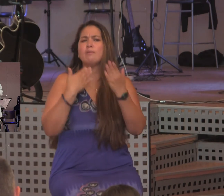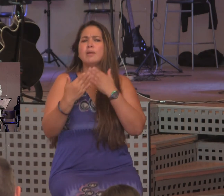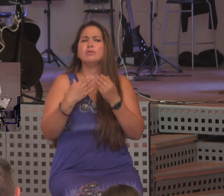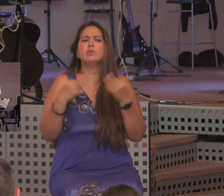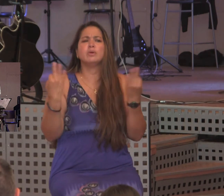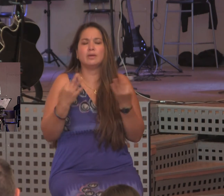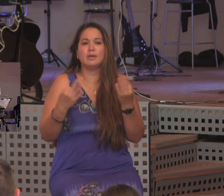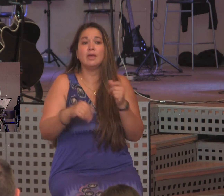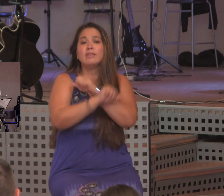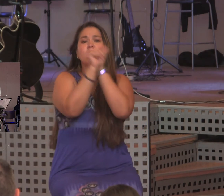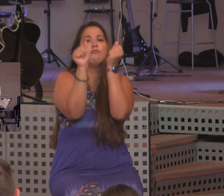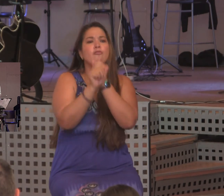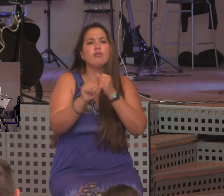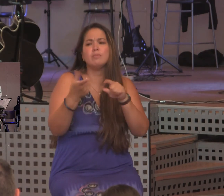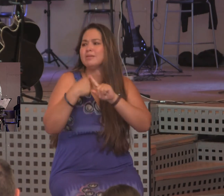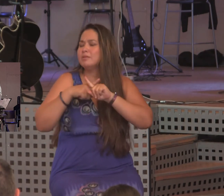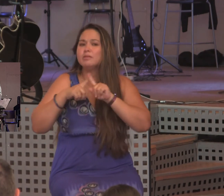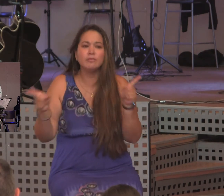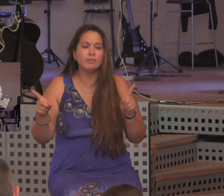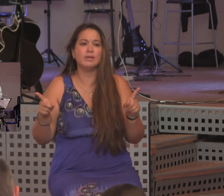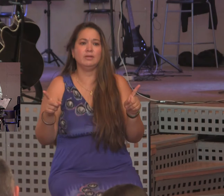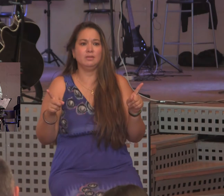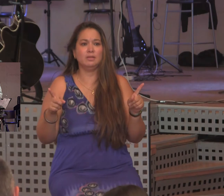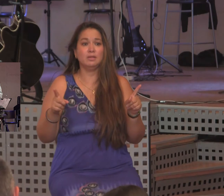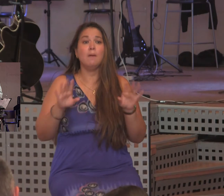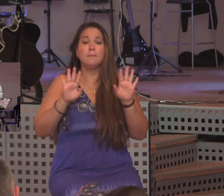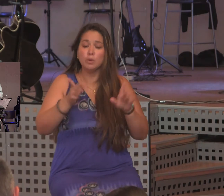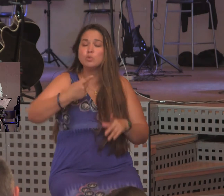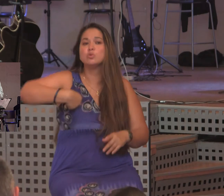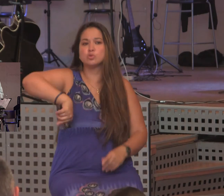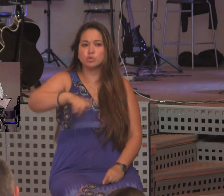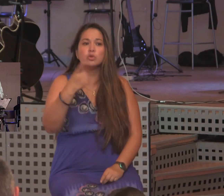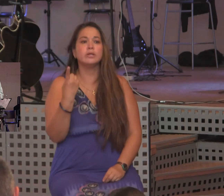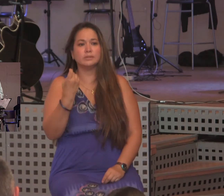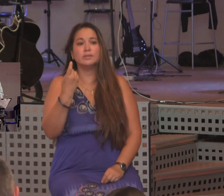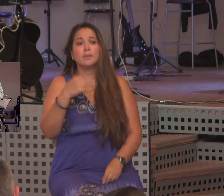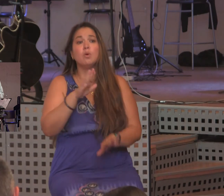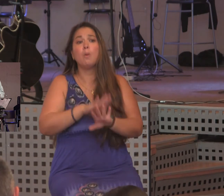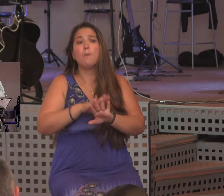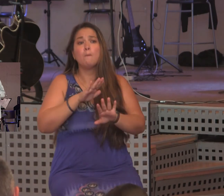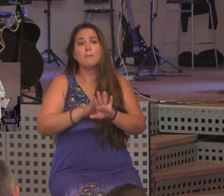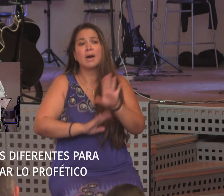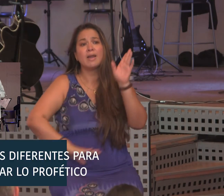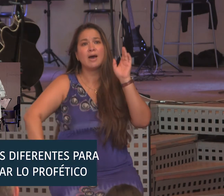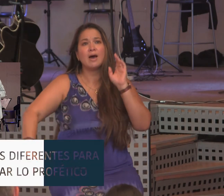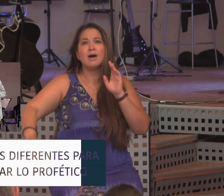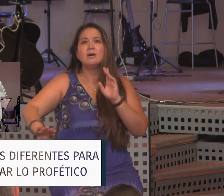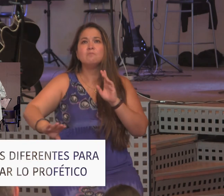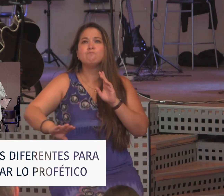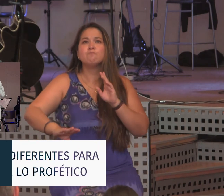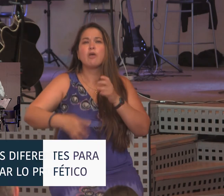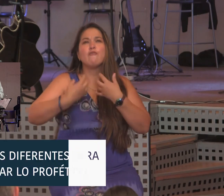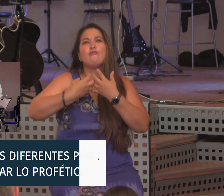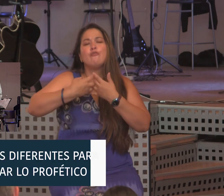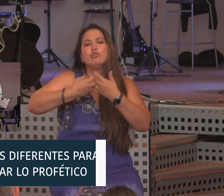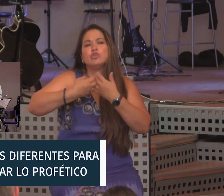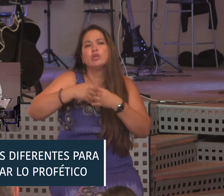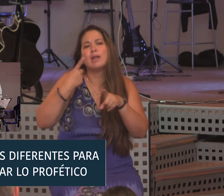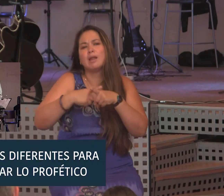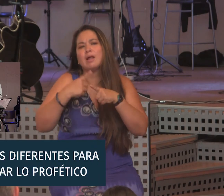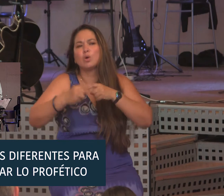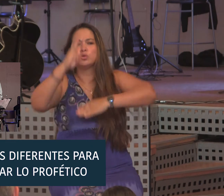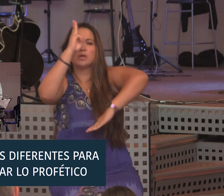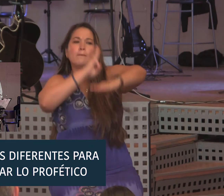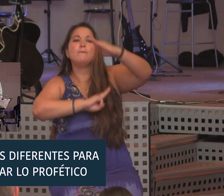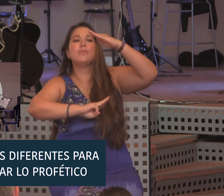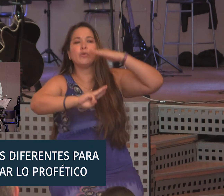formas distintas que son necesarias para poder hacer funcionar lo profético que